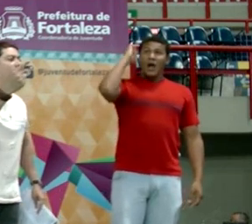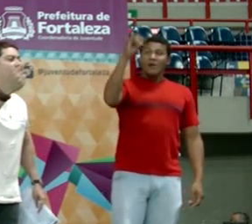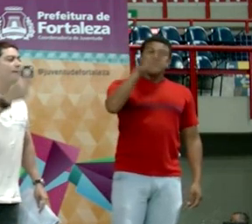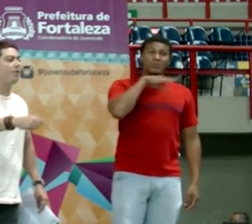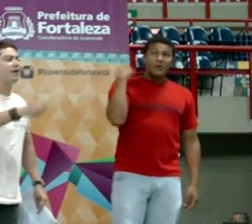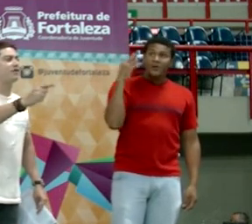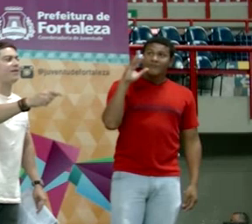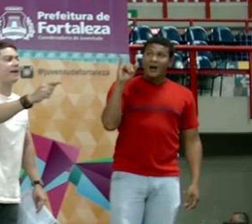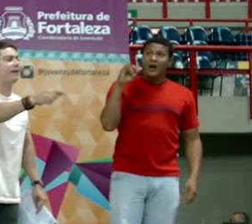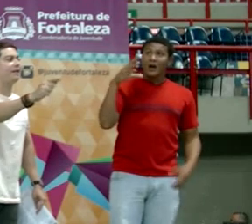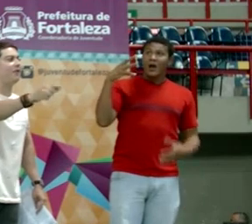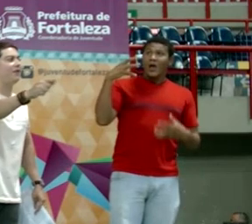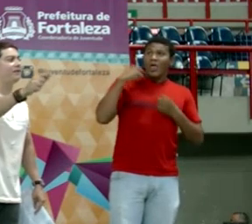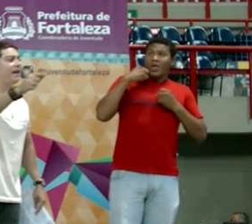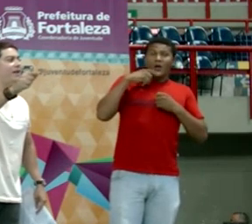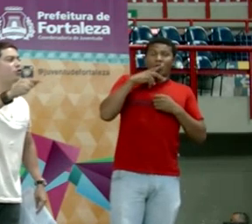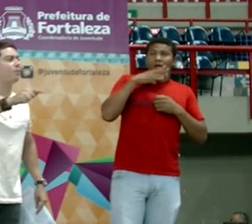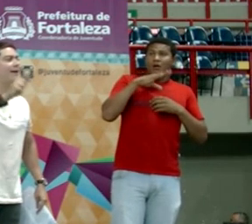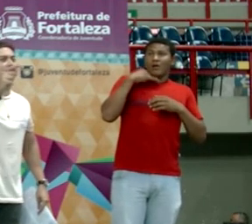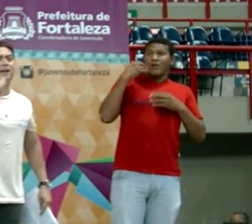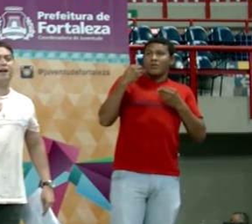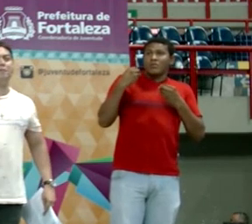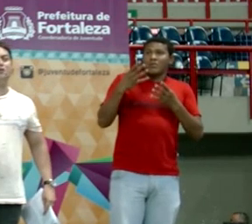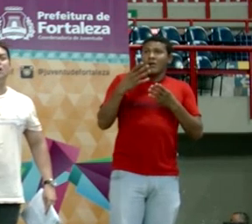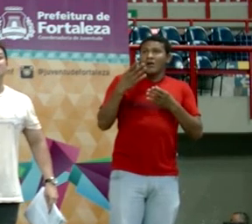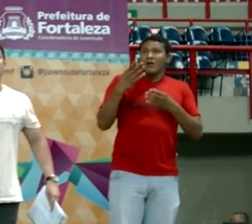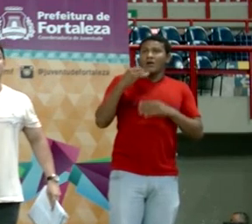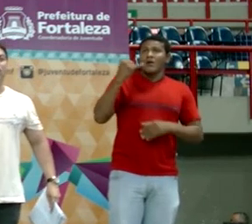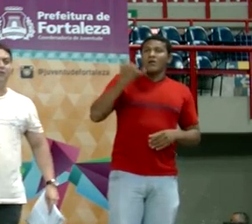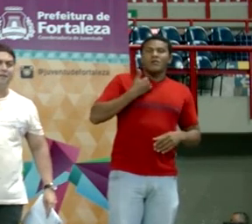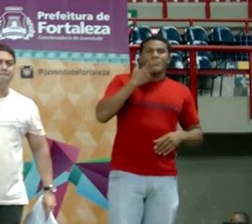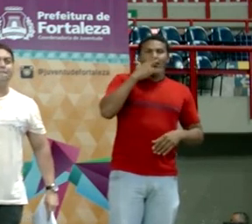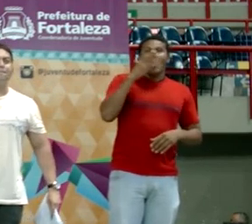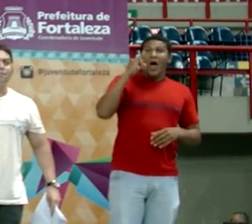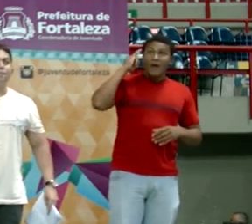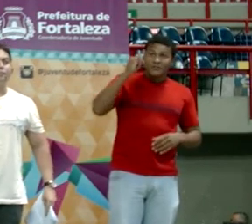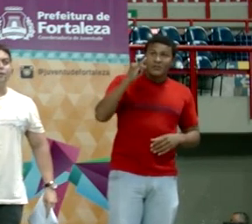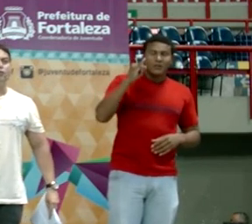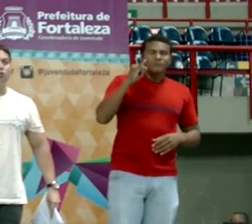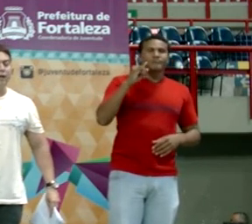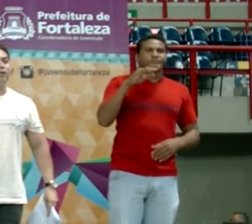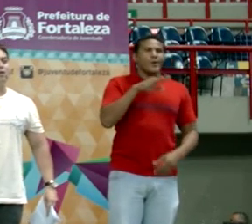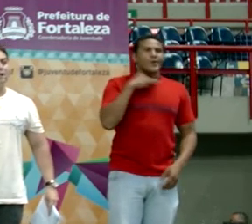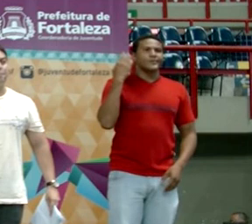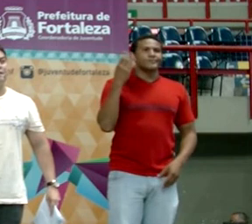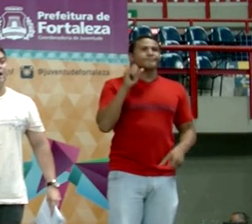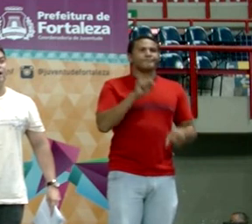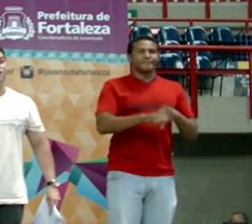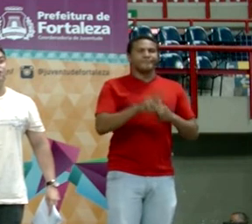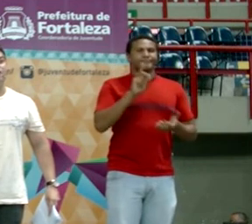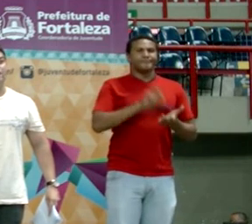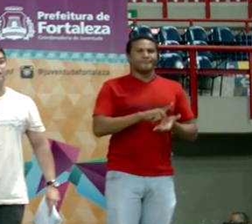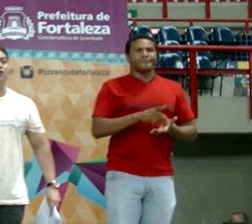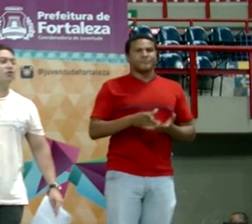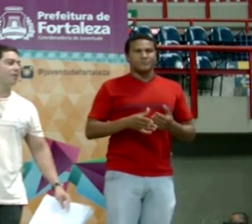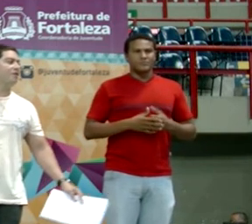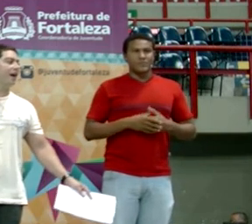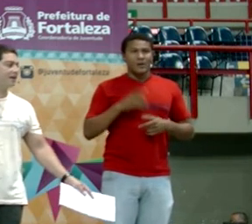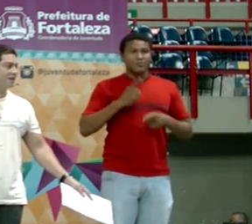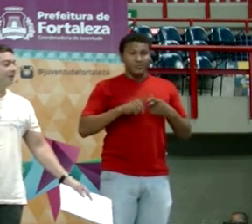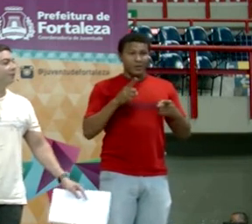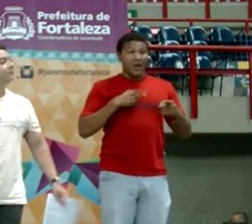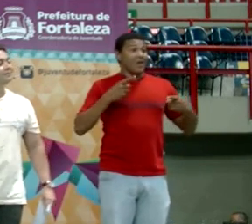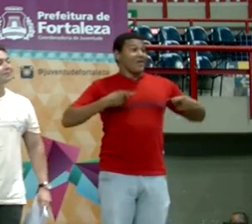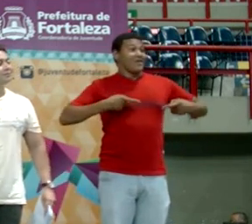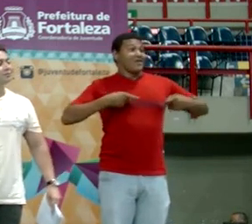que ia ser morta, porque estava querendo devolver terras tomadas ilegalmente, e foi morta. O negócio é pesado, jovem, é porque a gente não